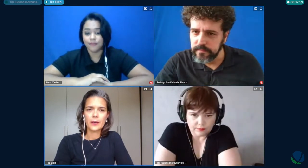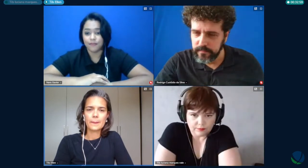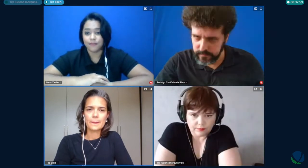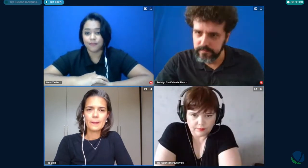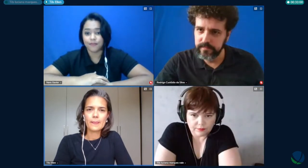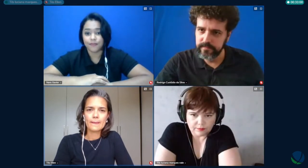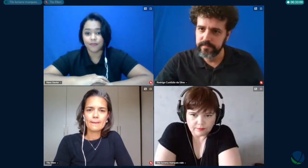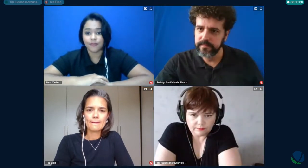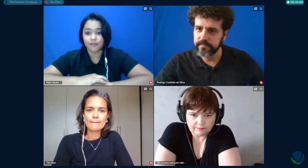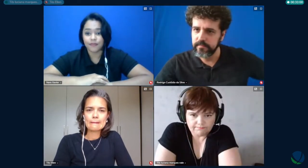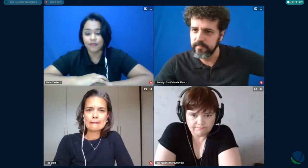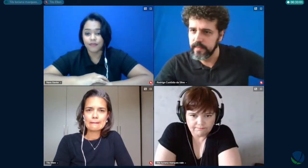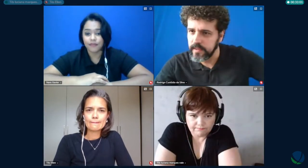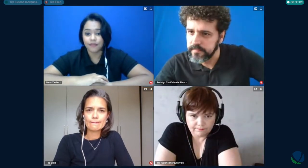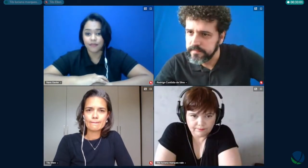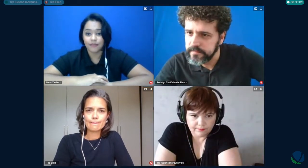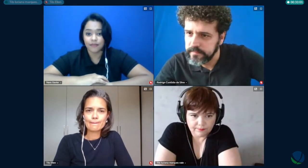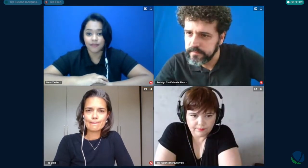Okay.